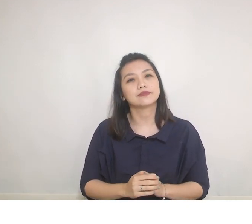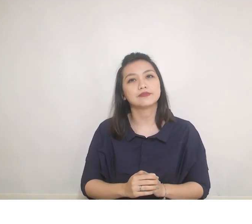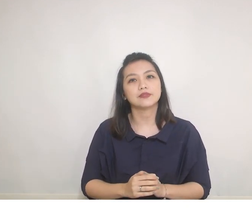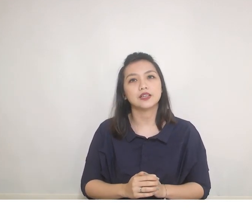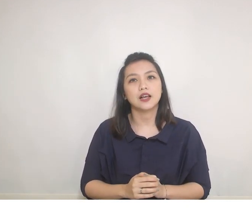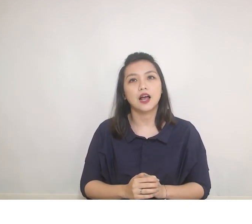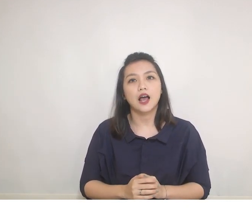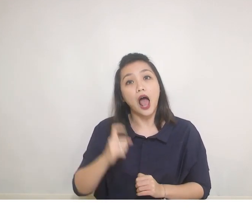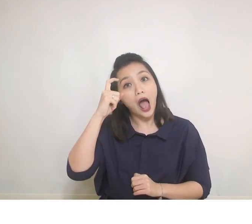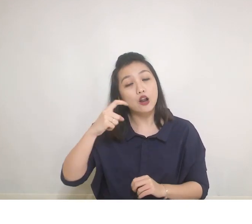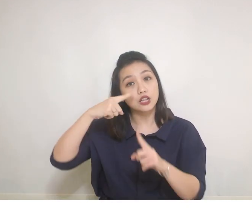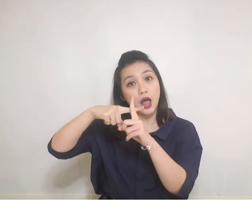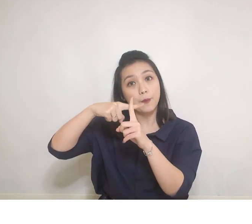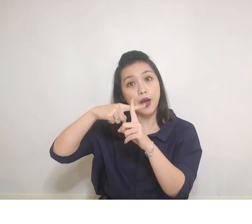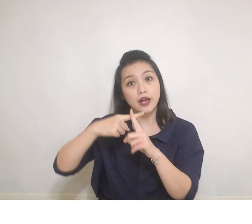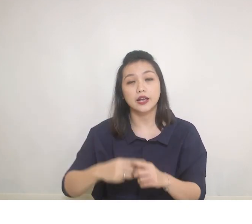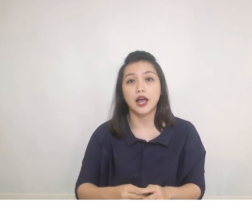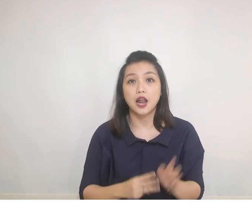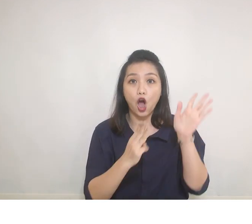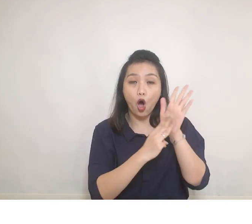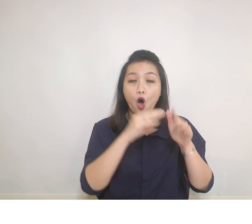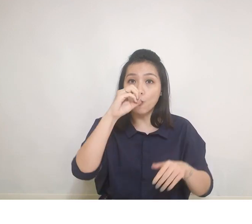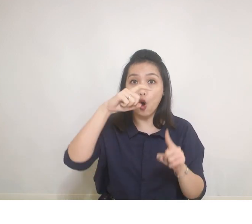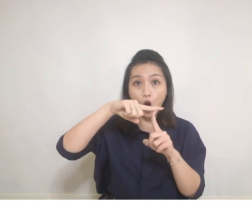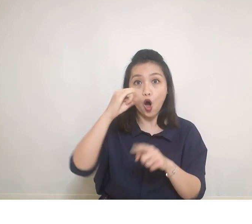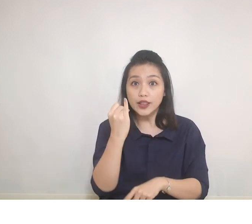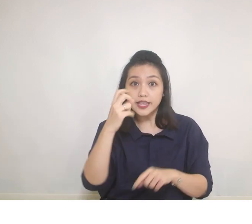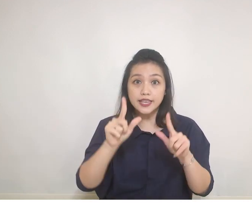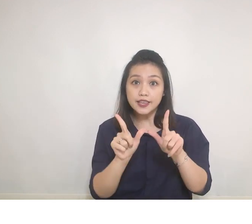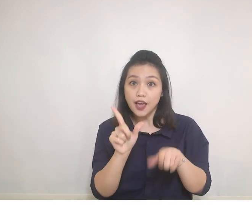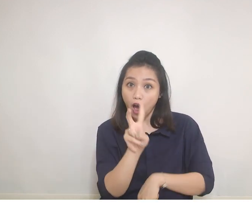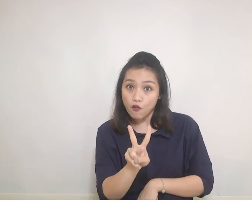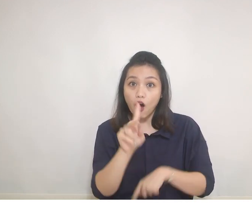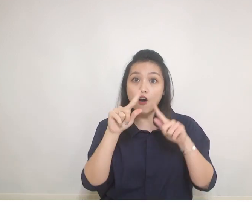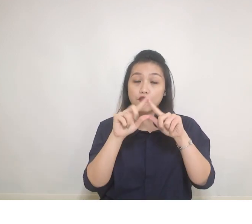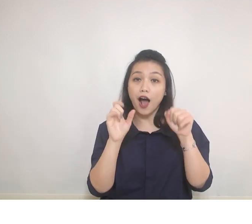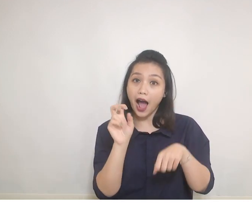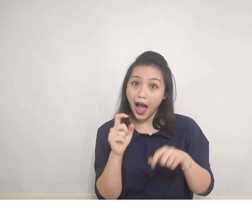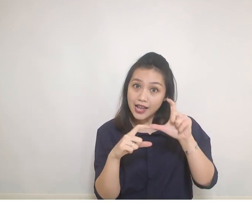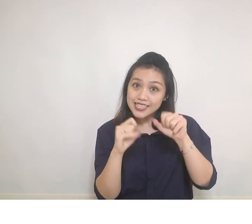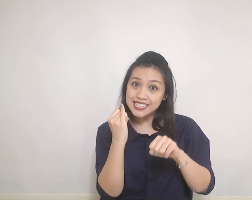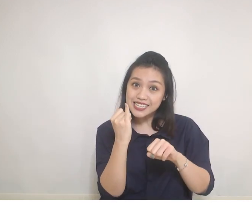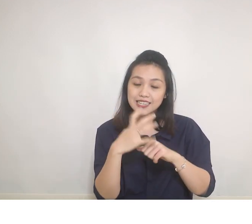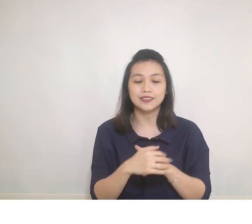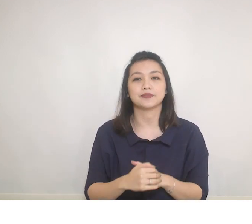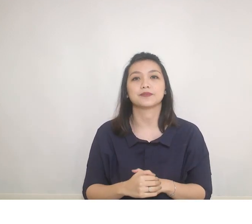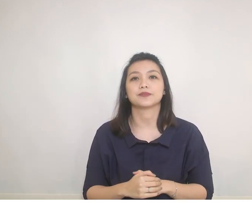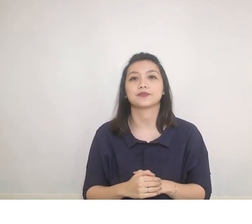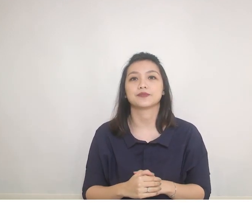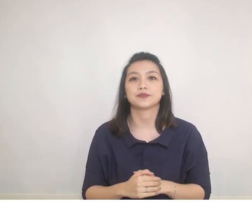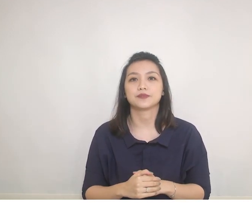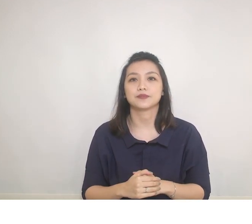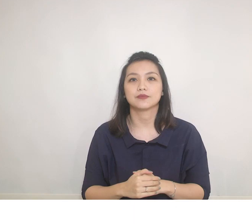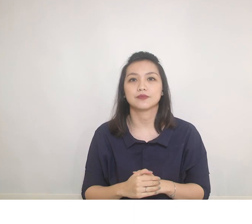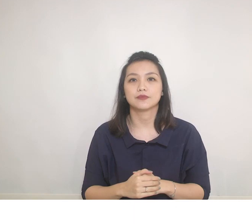Oke. Makanya tadi saya sempat nyebutkan sedikit, tetapi lebih baik ayatnya aja yang disebutkan. Motivasinya